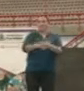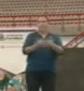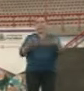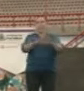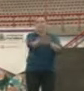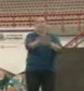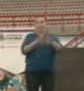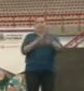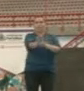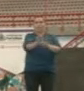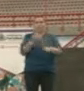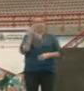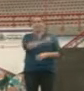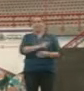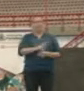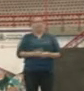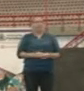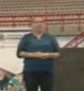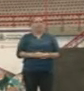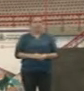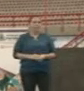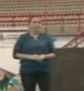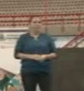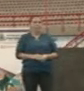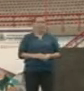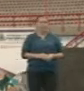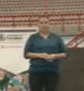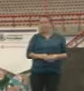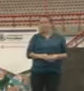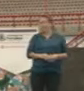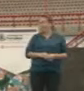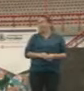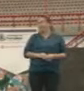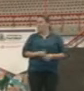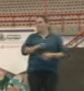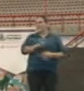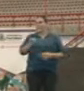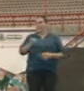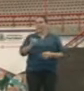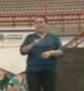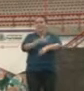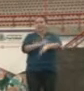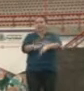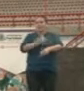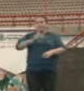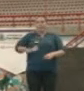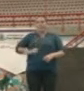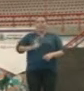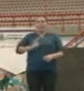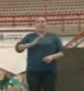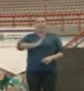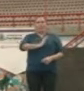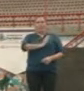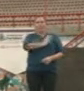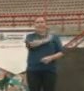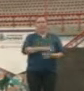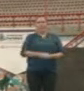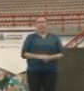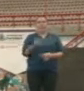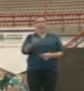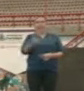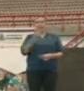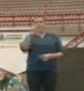Tá certo? Em situações de extrema necessidade intestinal, é horrível. Você está sem força, ainda